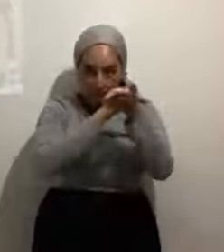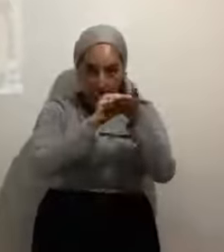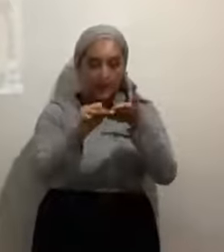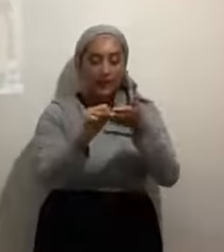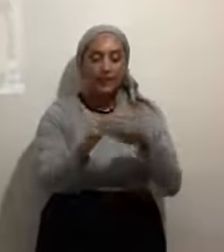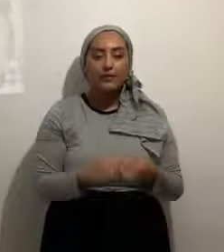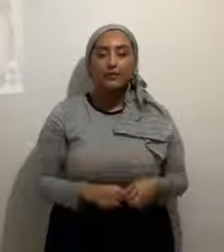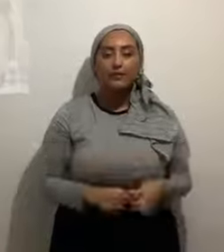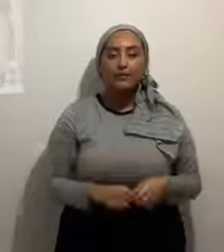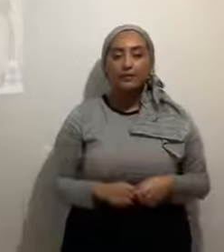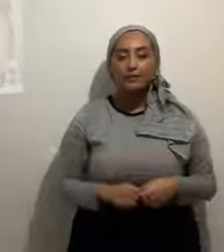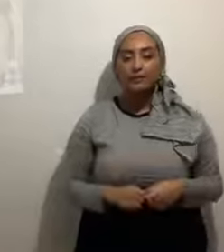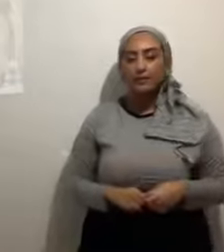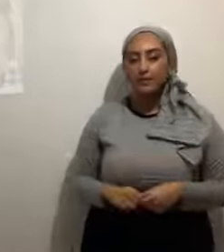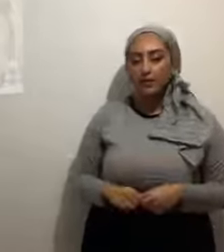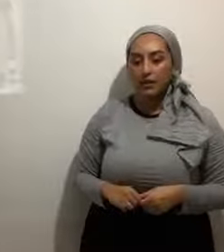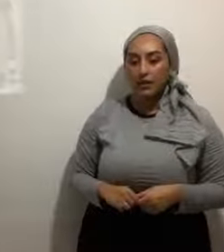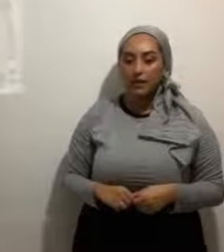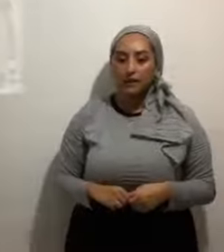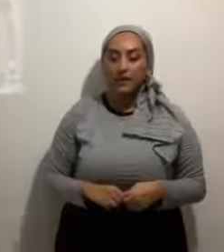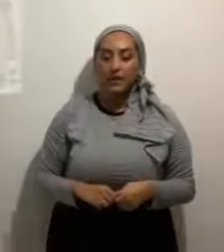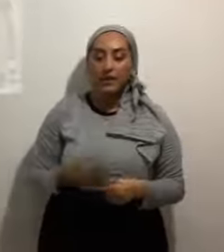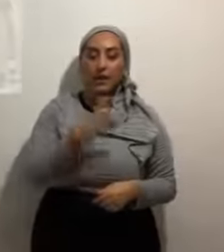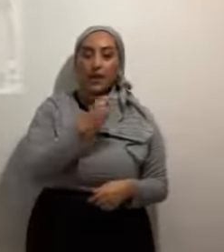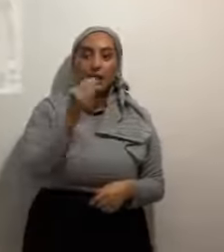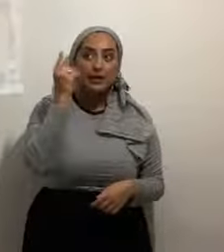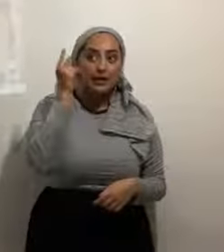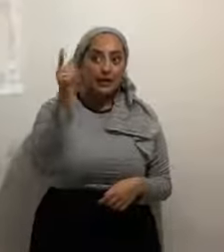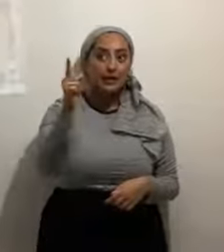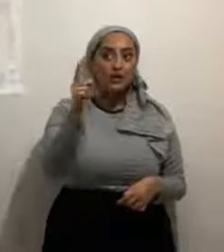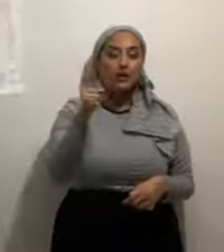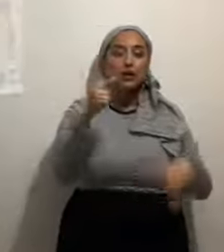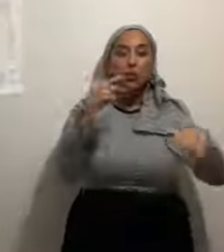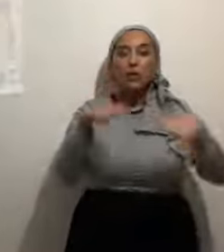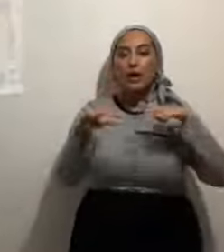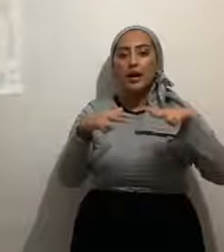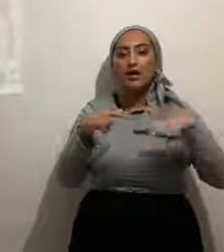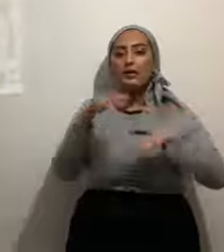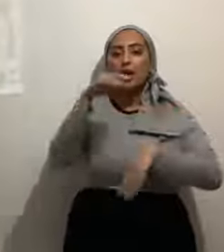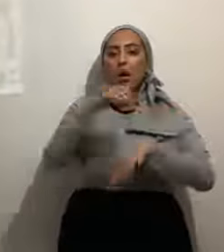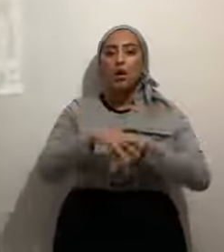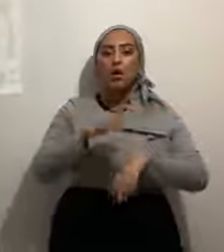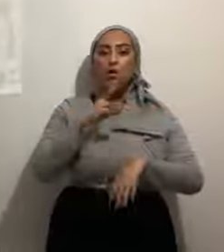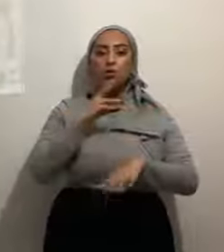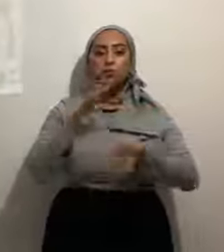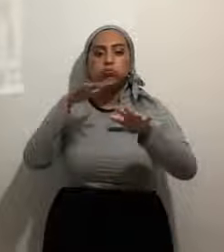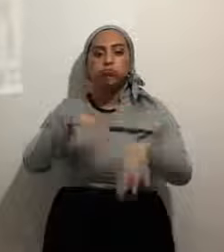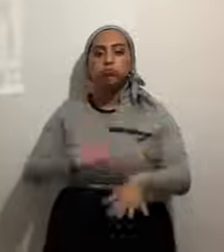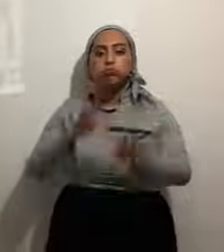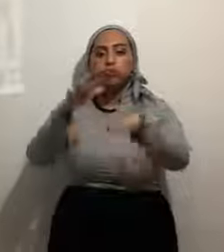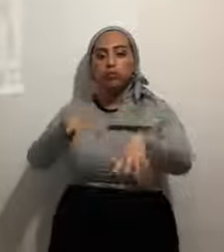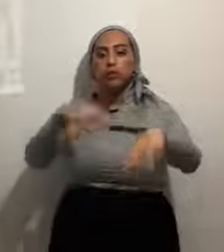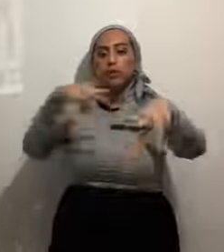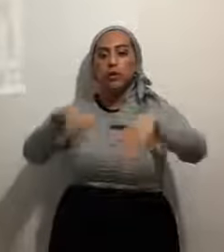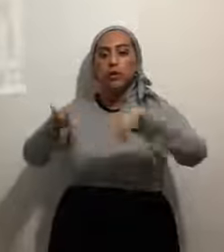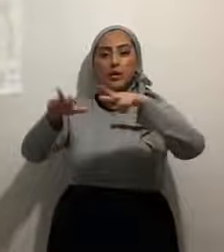Subraya eso, hermano. Y anda sobre las olas del mar. No te imagines las